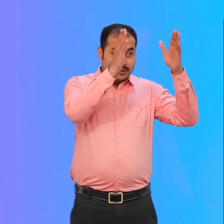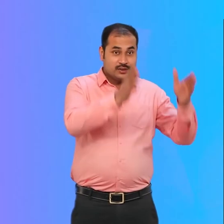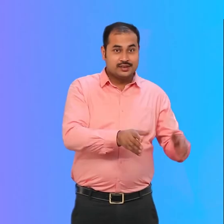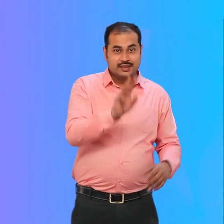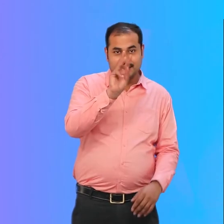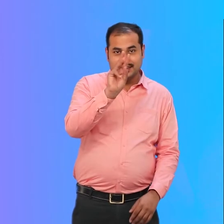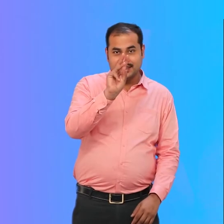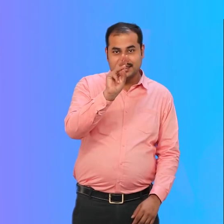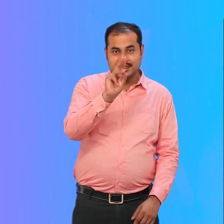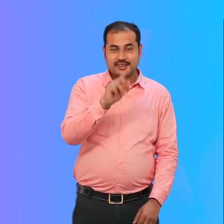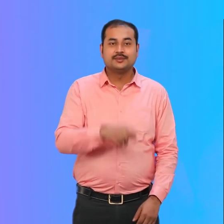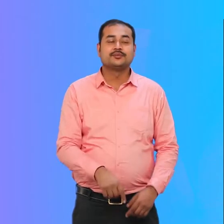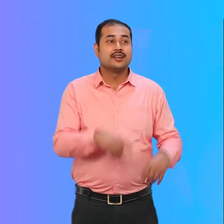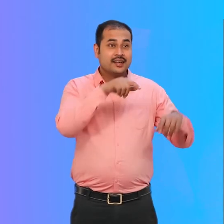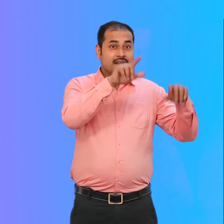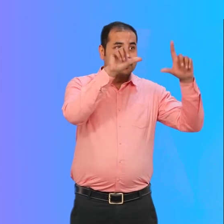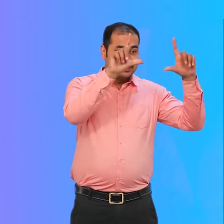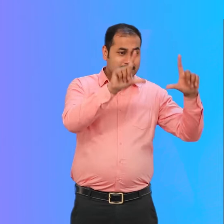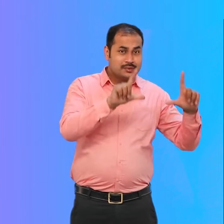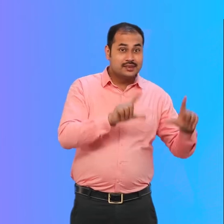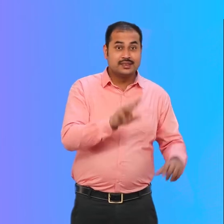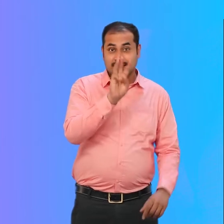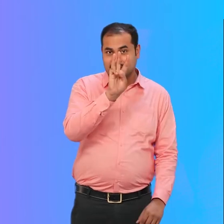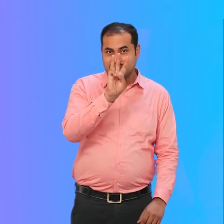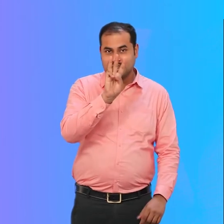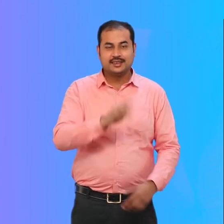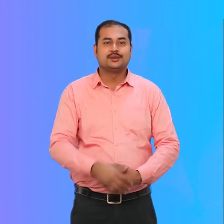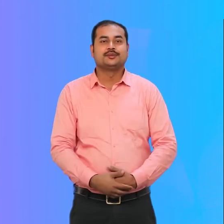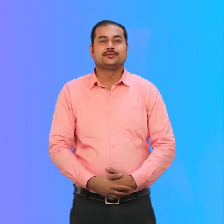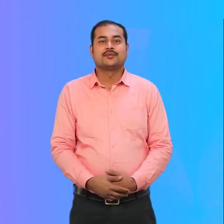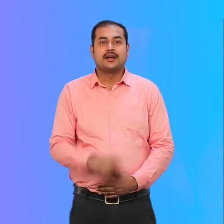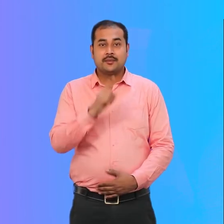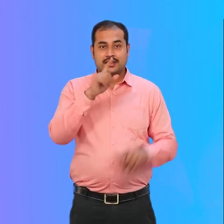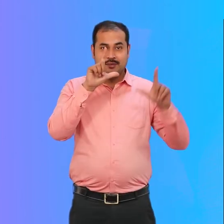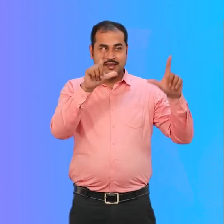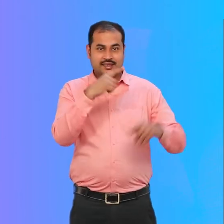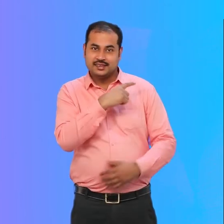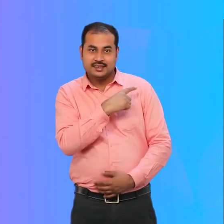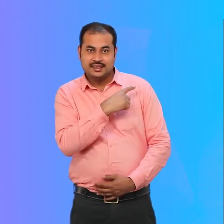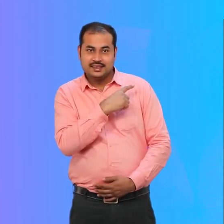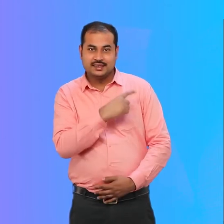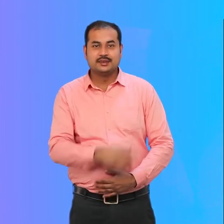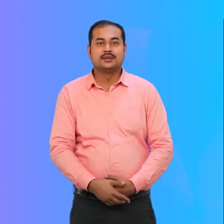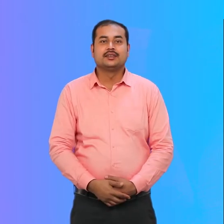कि इस प्रेम ने तीन चित्र पहले चित्र में झाल